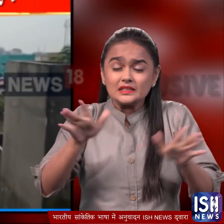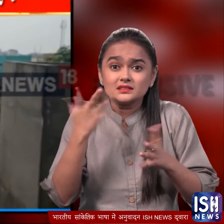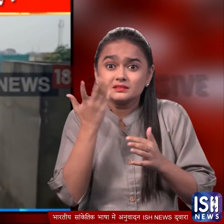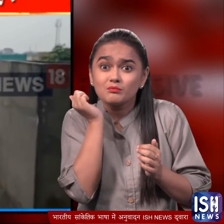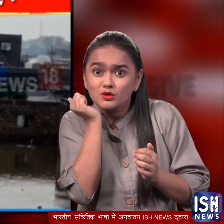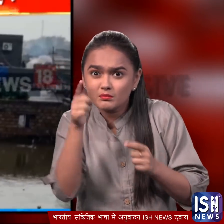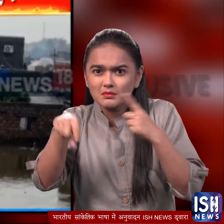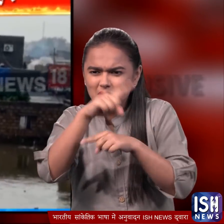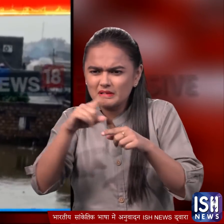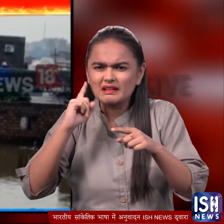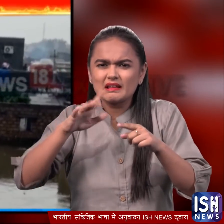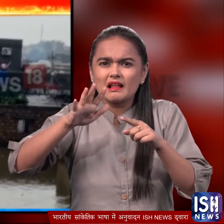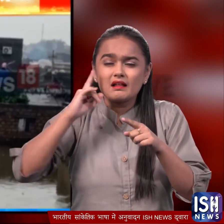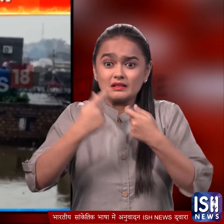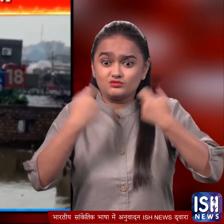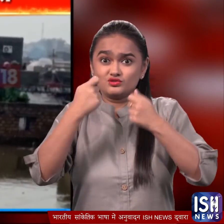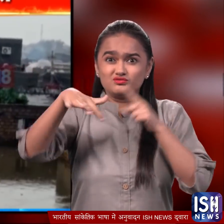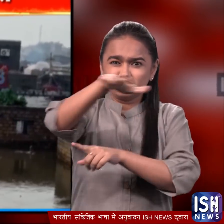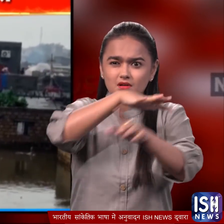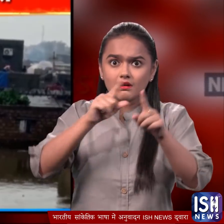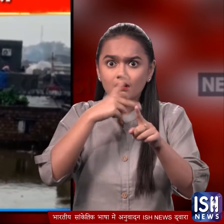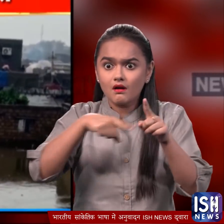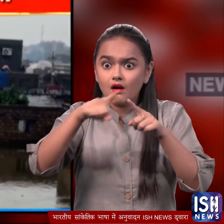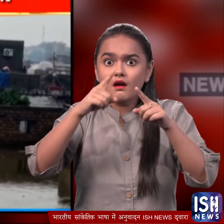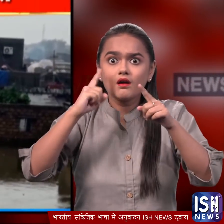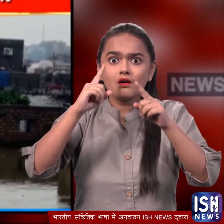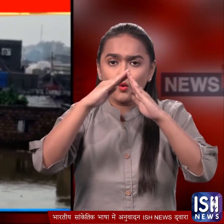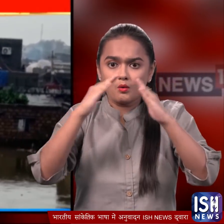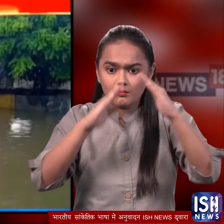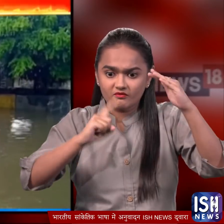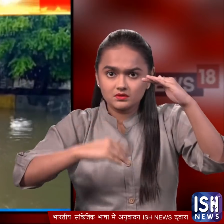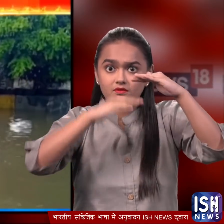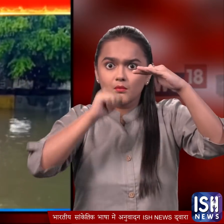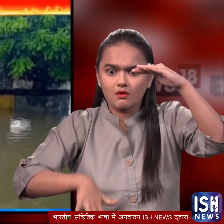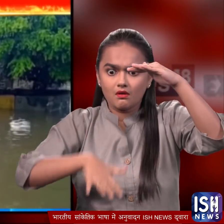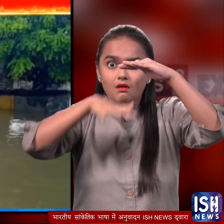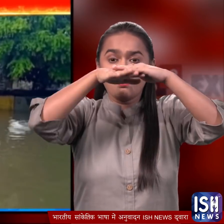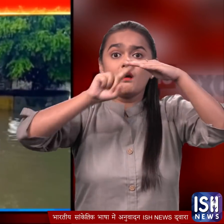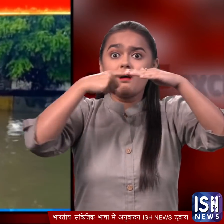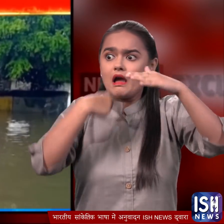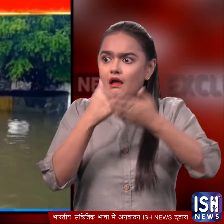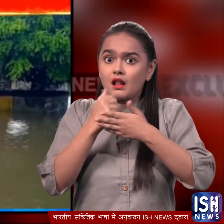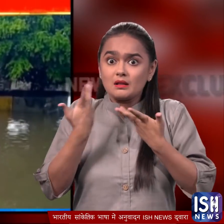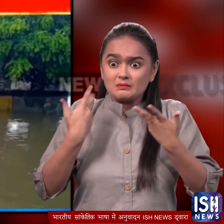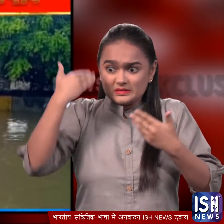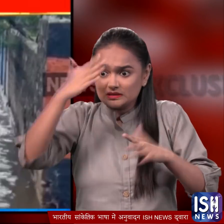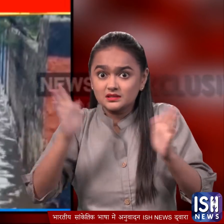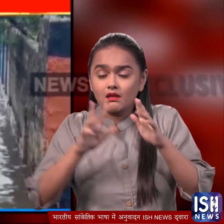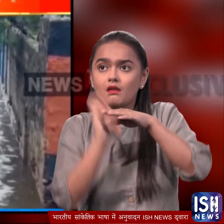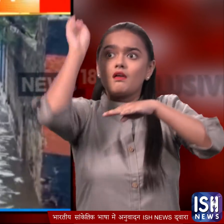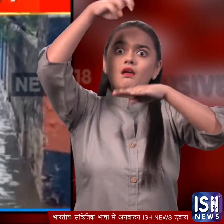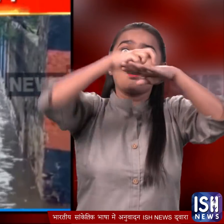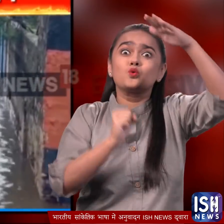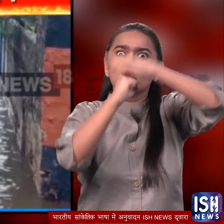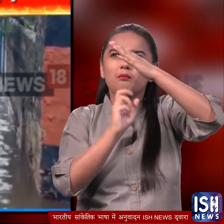निचले इलाकों में दिखे, जहां पानी भरने से कई मकानों की पहली मंजिल डूबने के कगार पर पहुंच गई और लोगों ने जान बचाने के लिए छतों पर शरण ले ली।